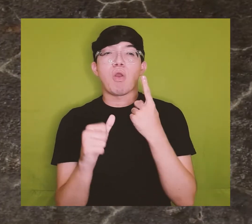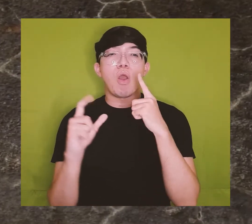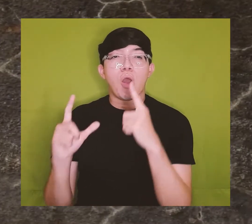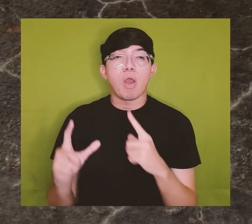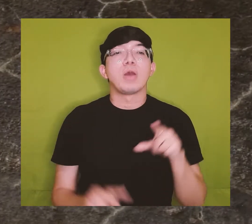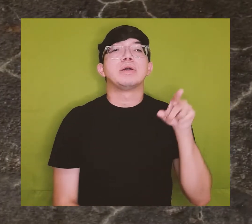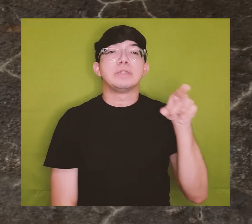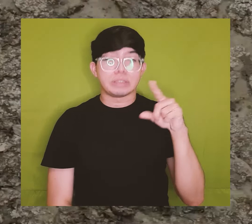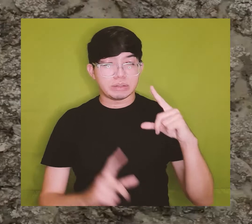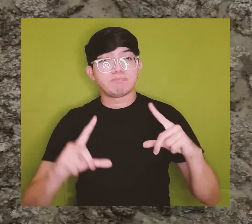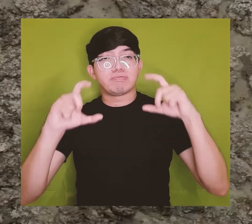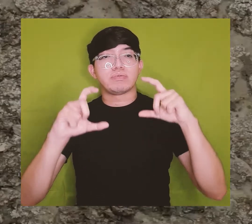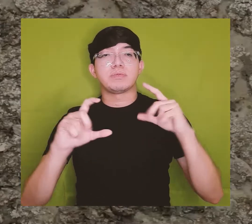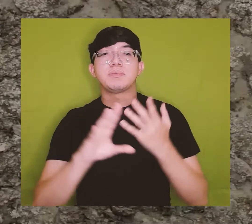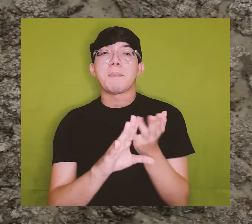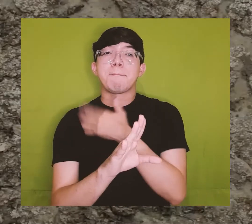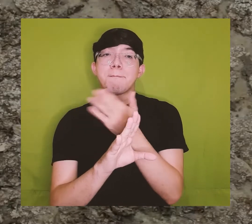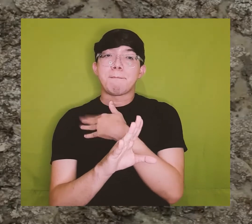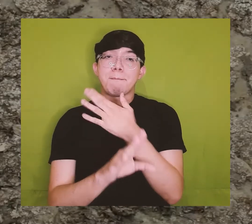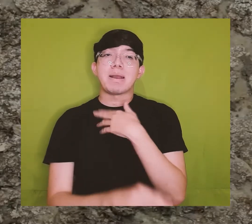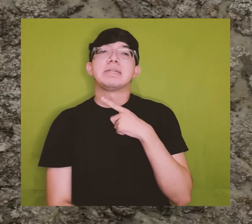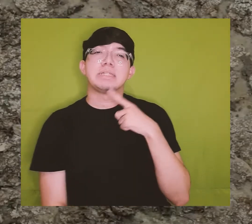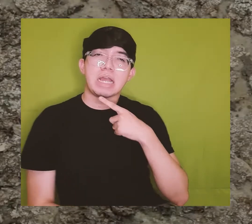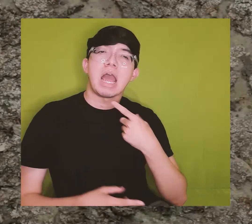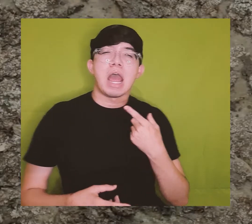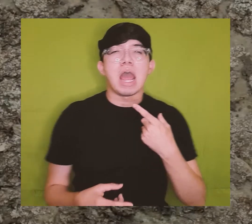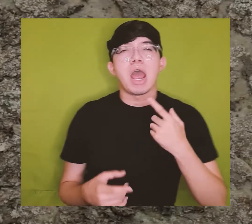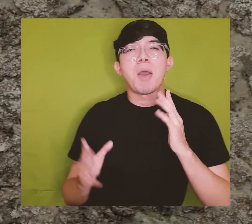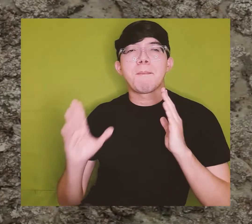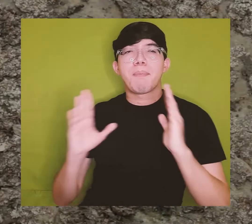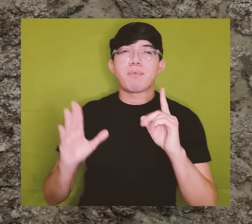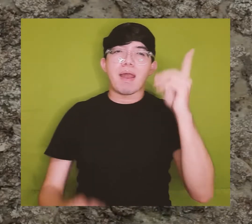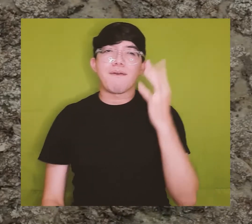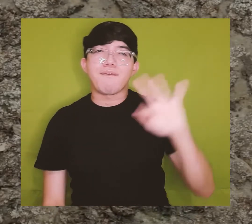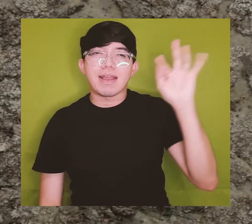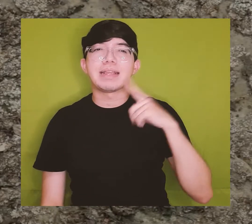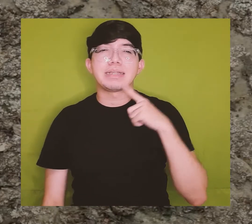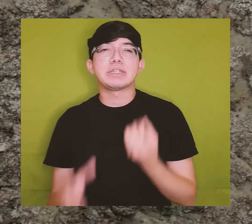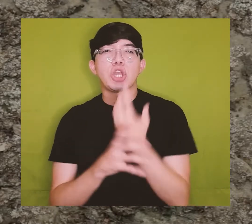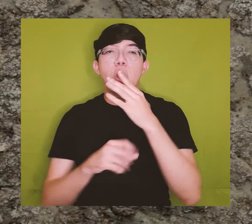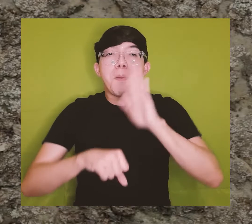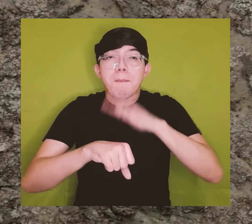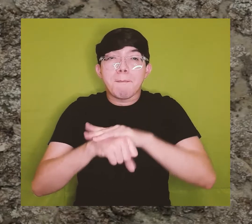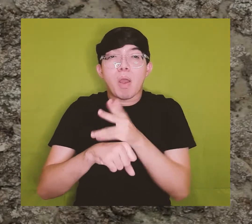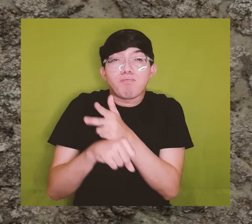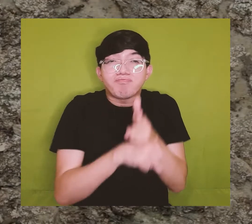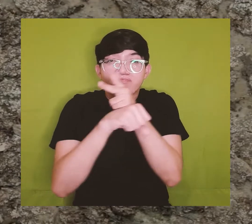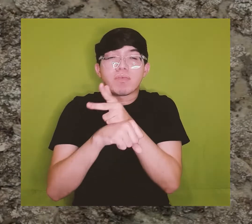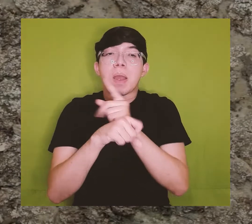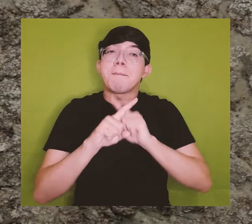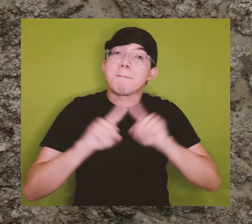que a máquina já foi feita pelo Daguerre, lá na própria França, né, mas que era para registrar os munduruku no